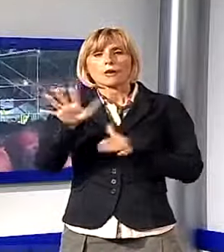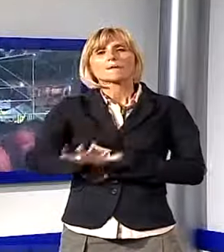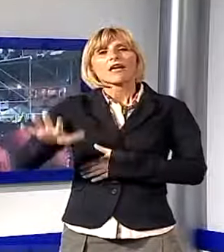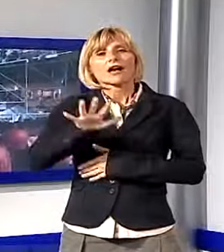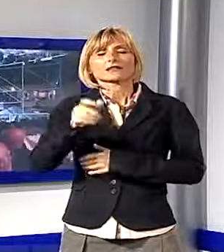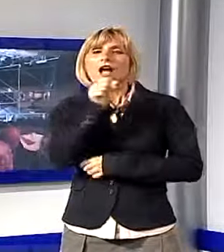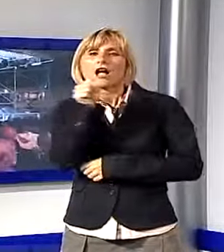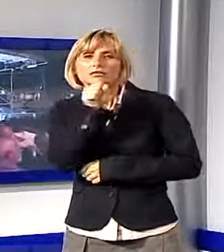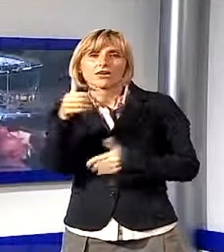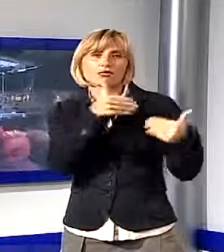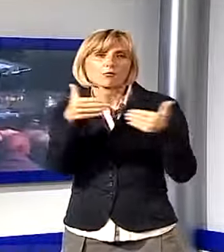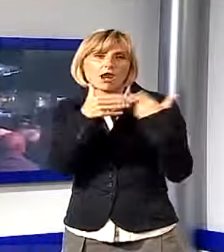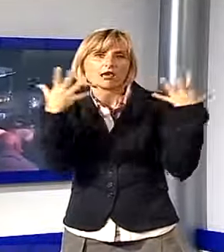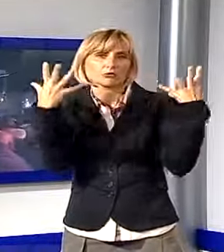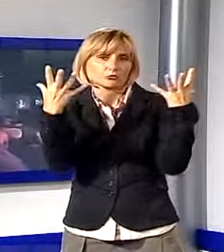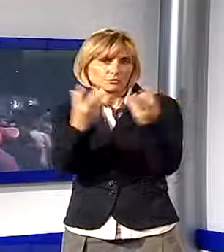fino a notte inoltrata.